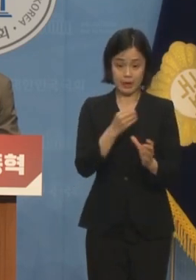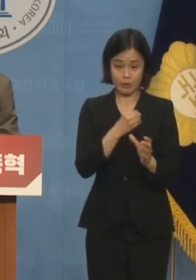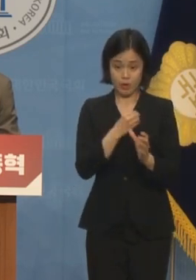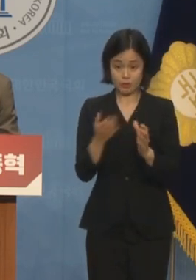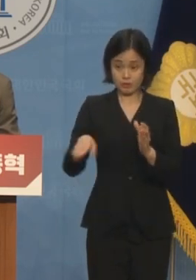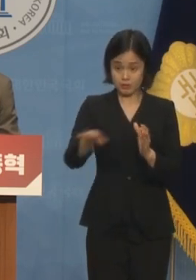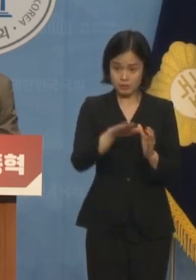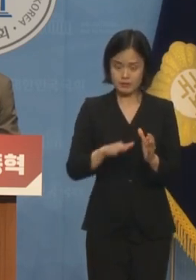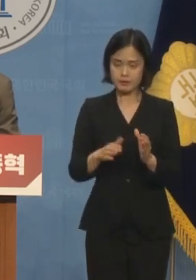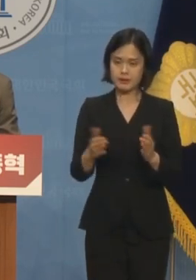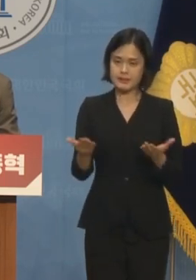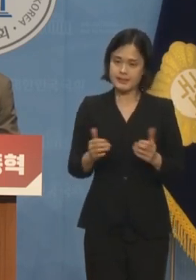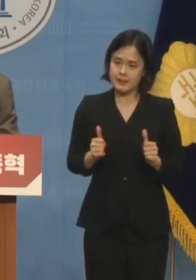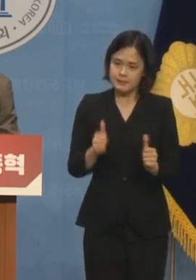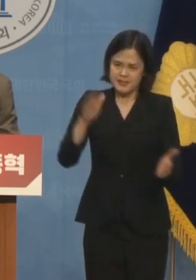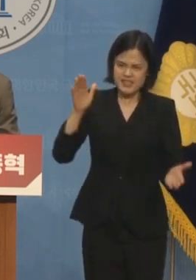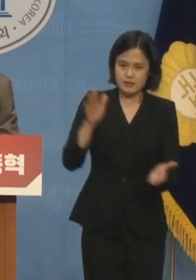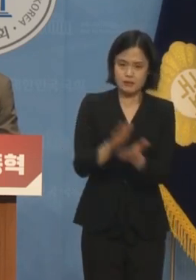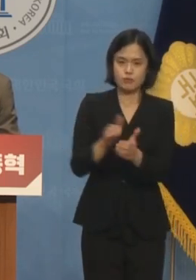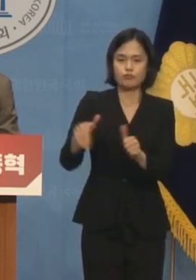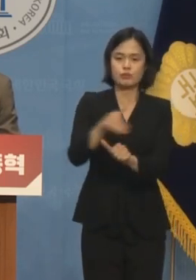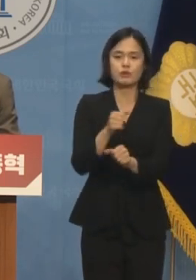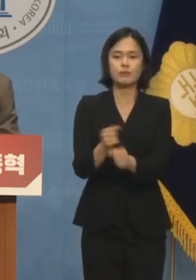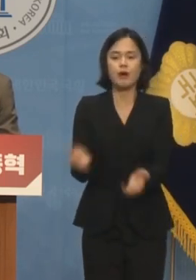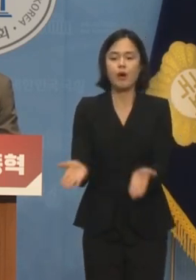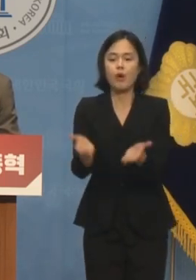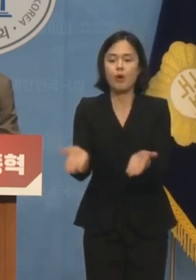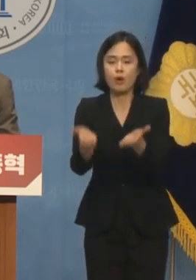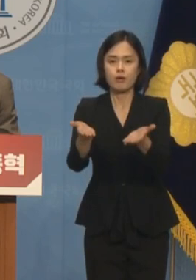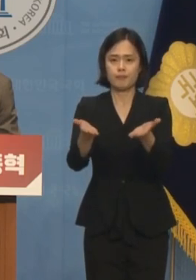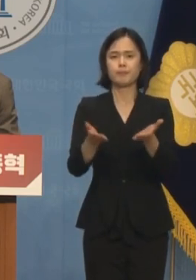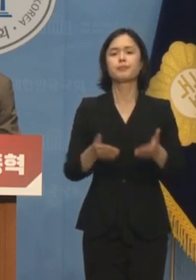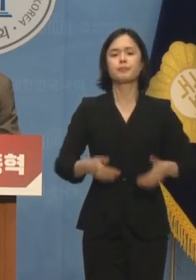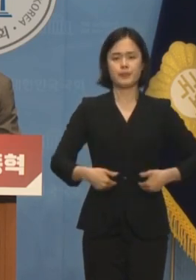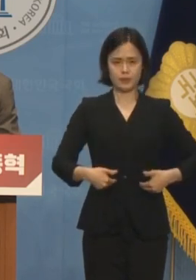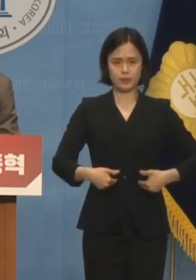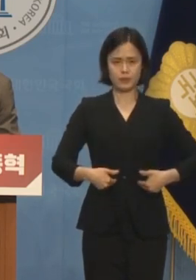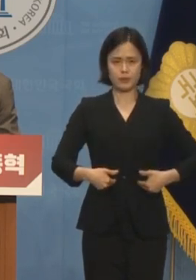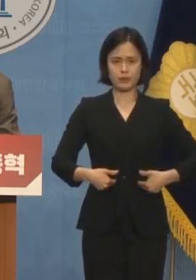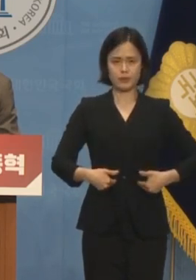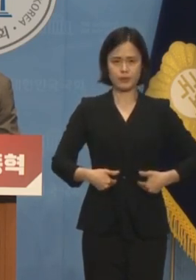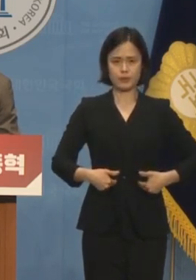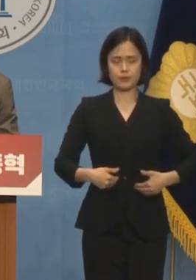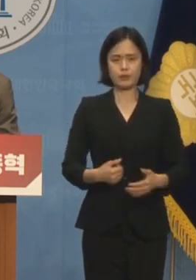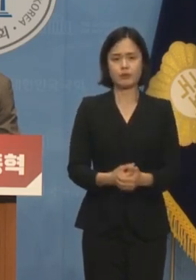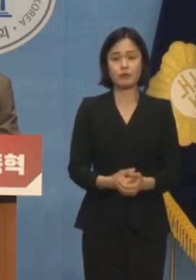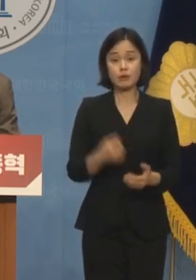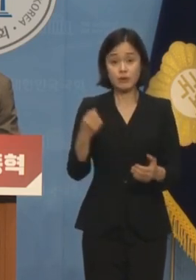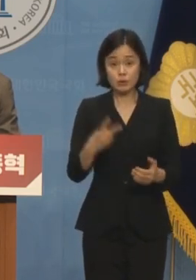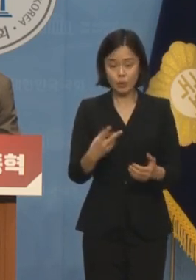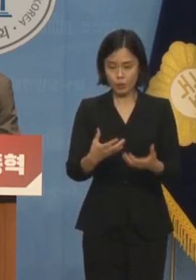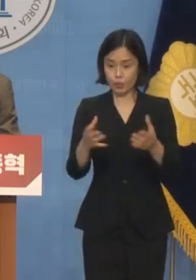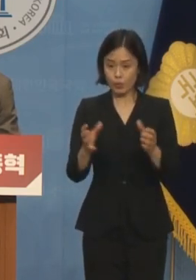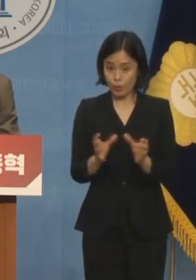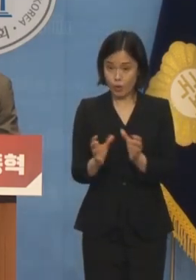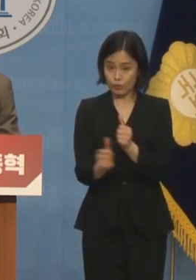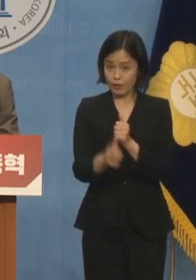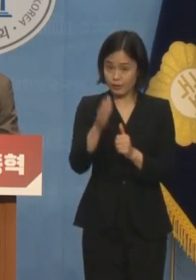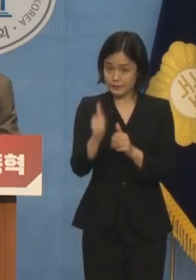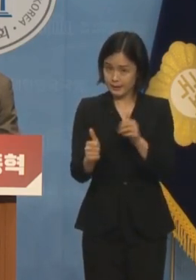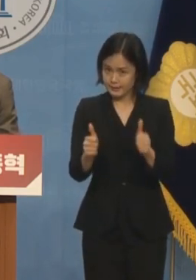있는 분위기를 만들어야 합니다. 원외 당협위원장들이 국회 밖에서 싸울 수 있는